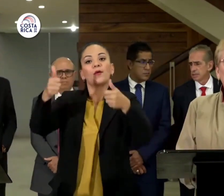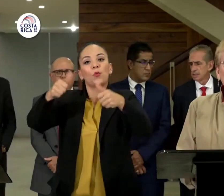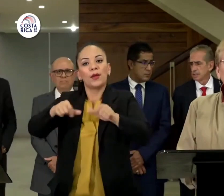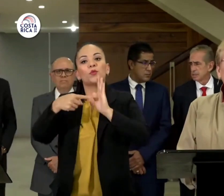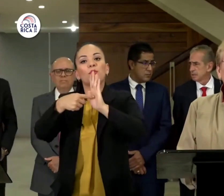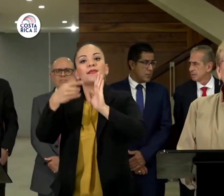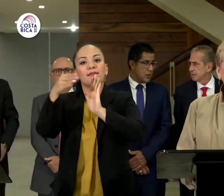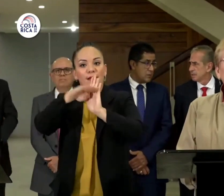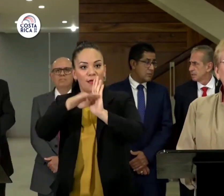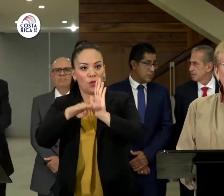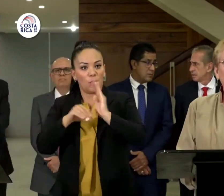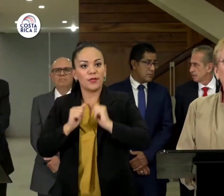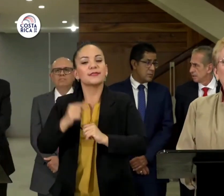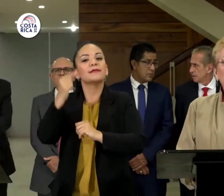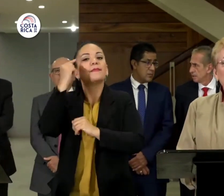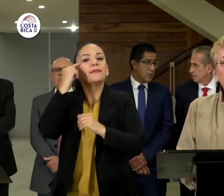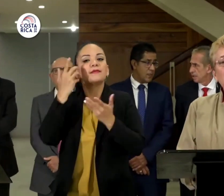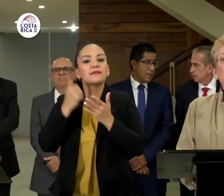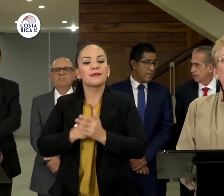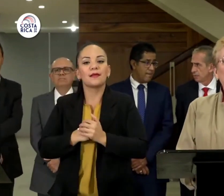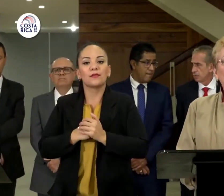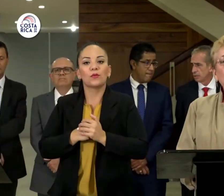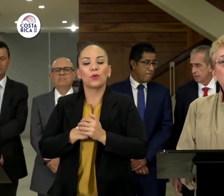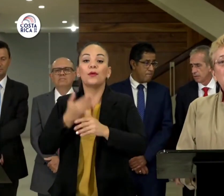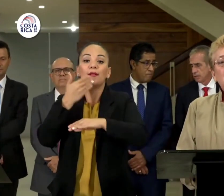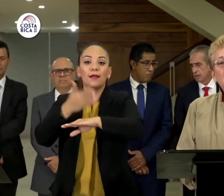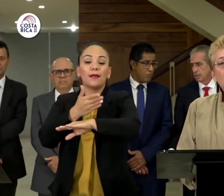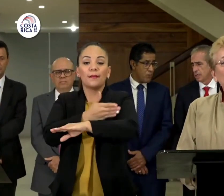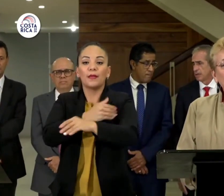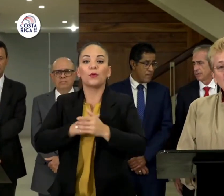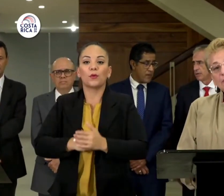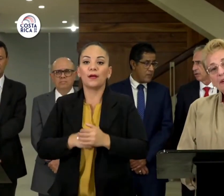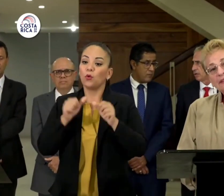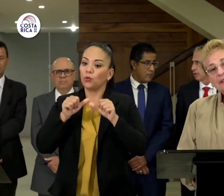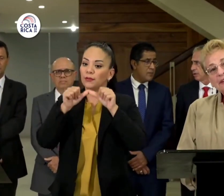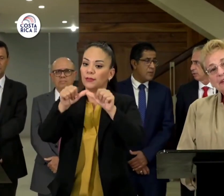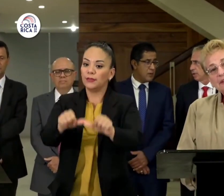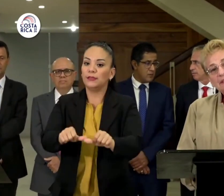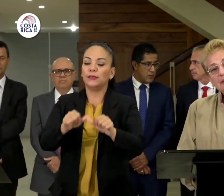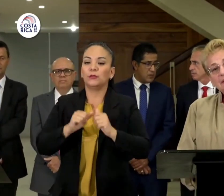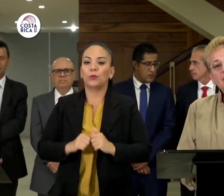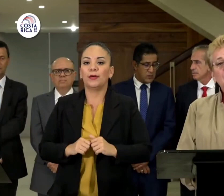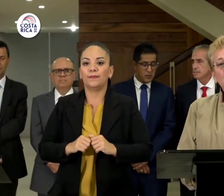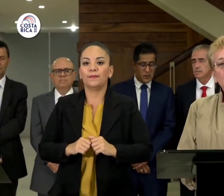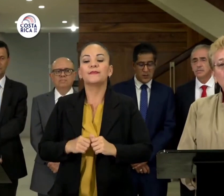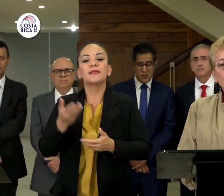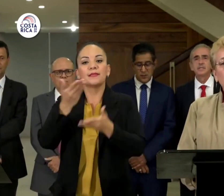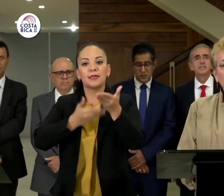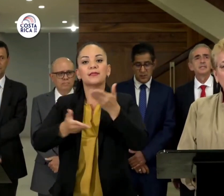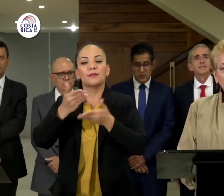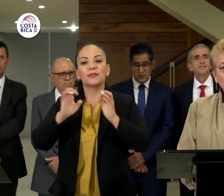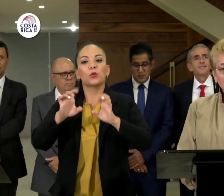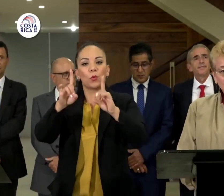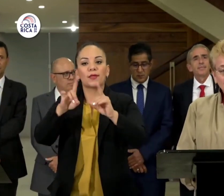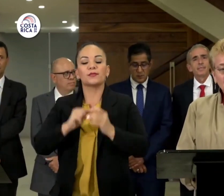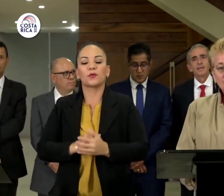indicadores justamente pensando en la mejora continua del servicio de